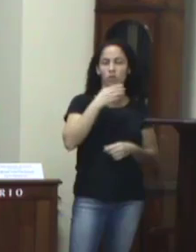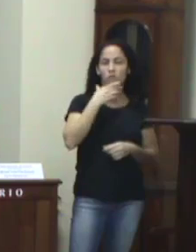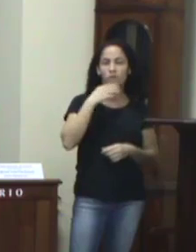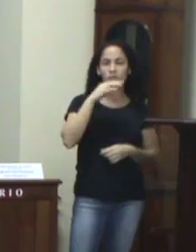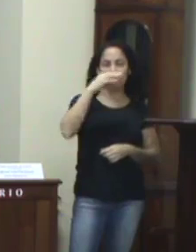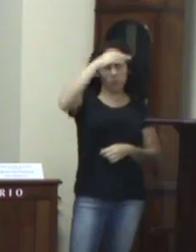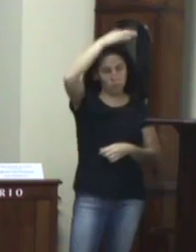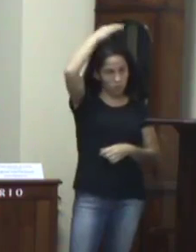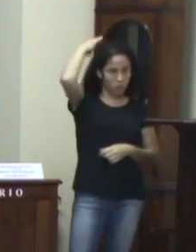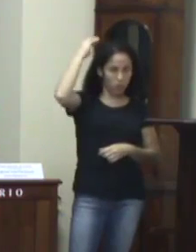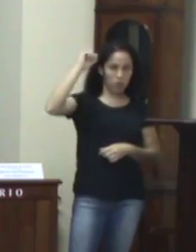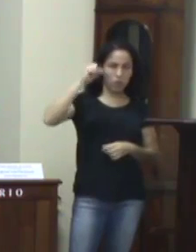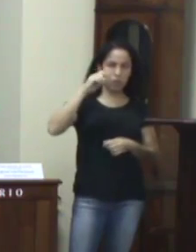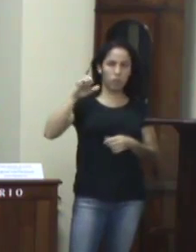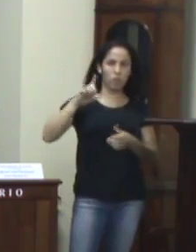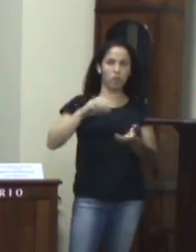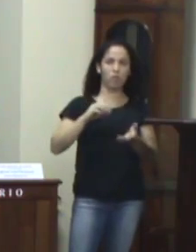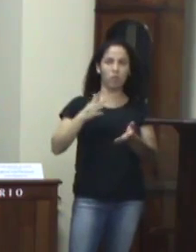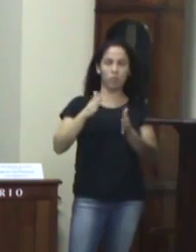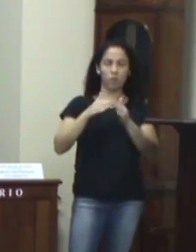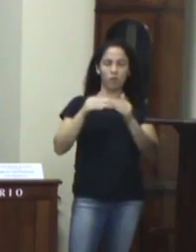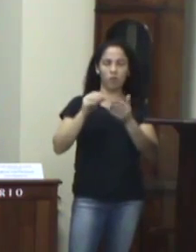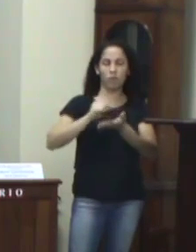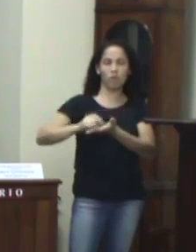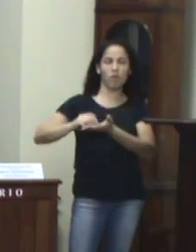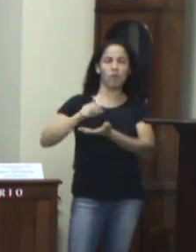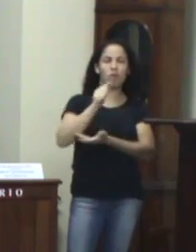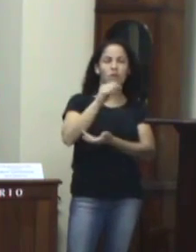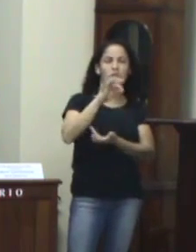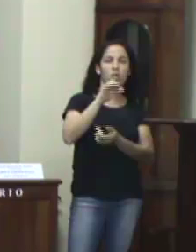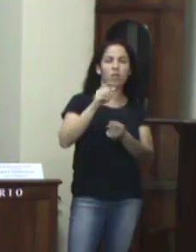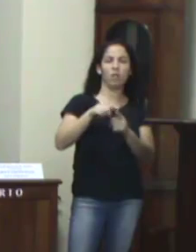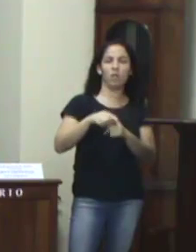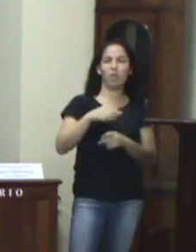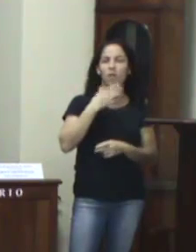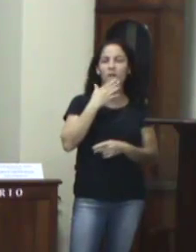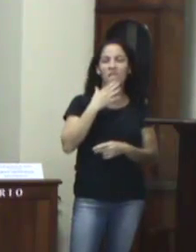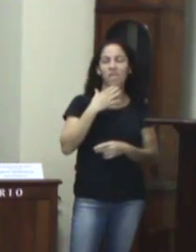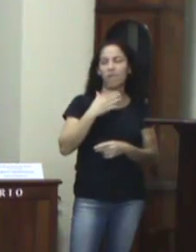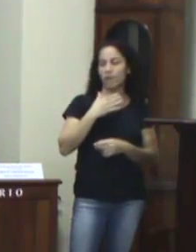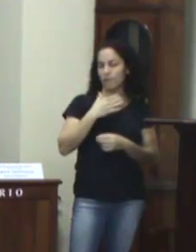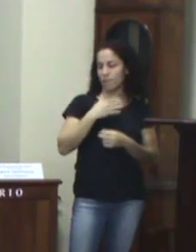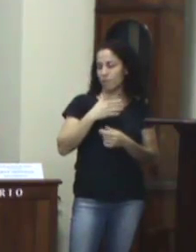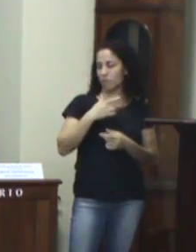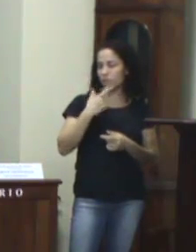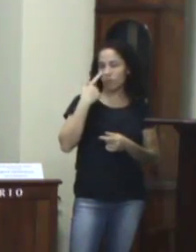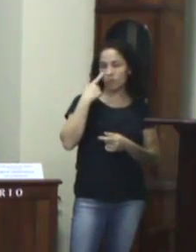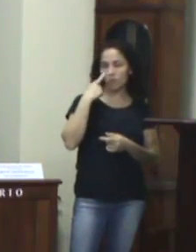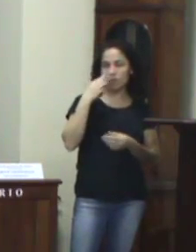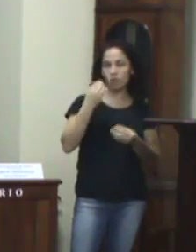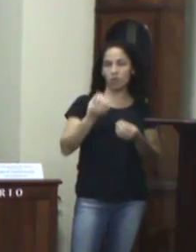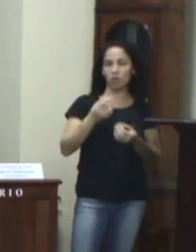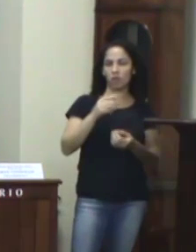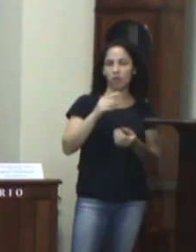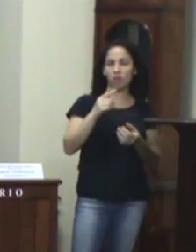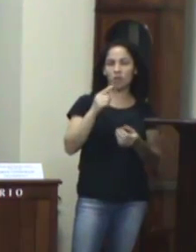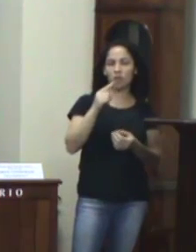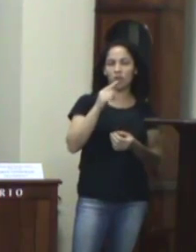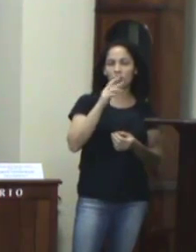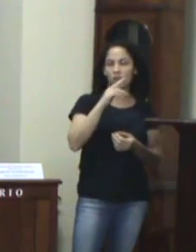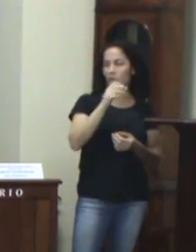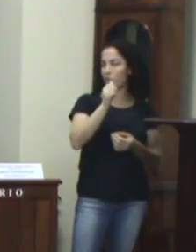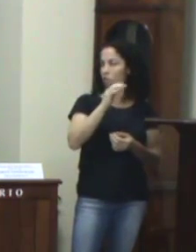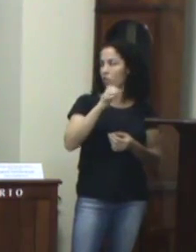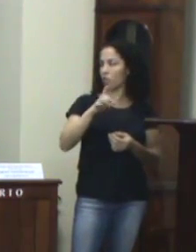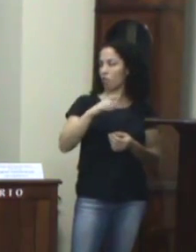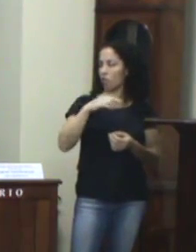que a justificativa conste em ata. Sem mais para o momento, apresento o atraso elevado de estima e consideração. Atenciosamente, Rafael Augusto Mendes,